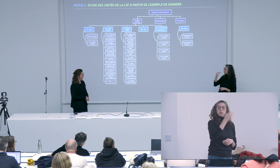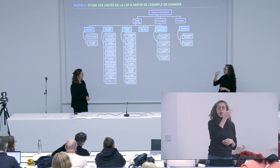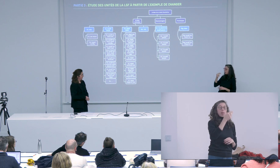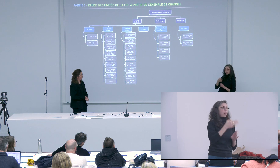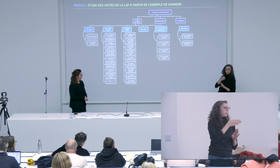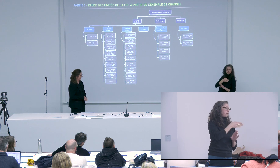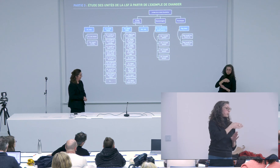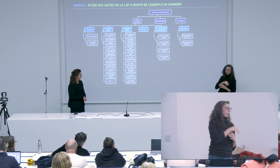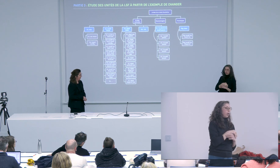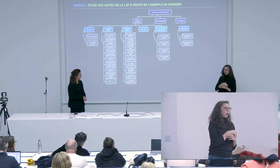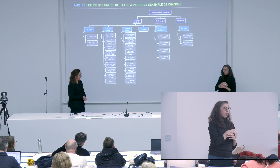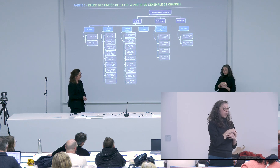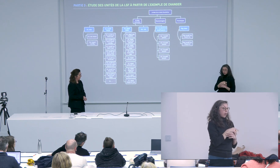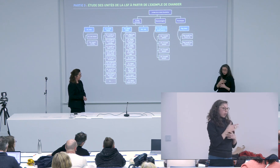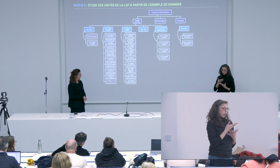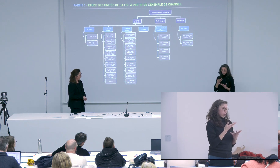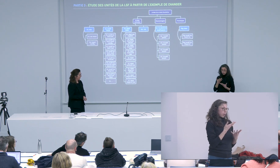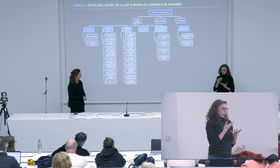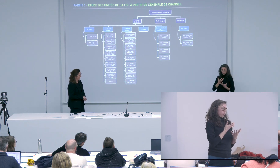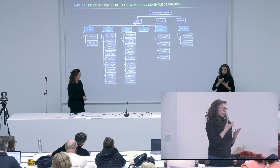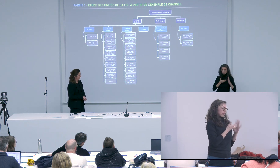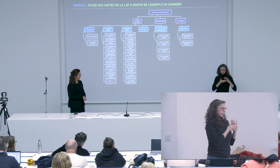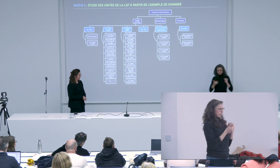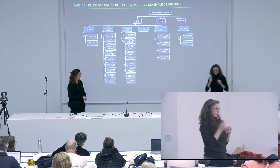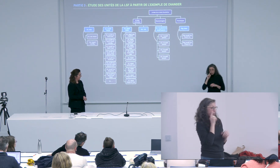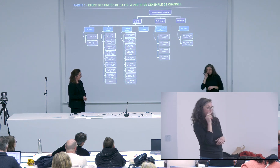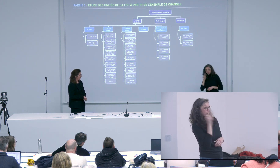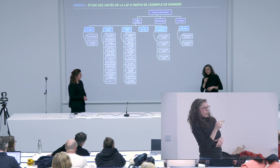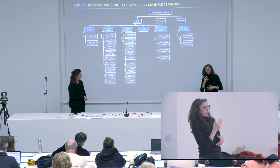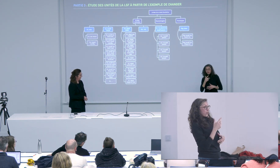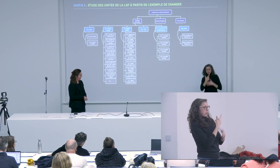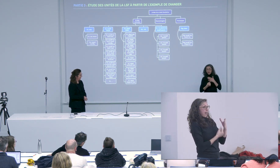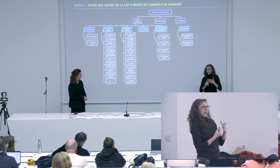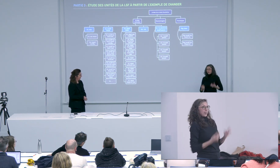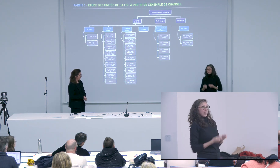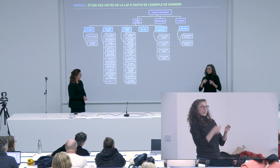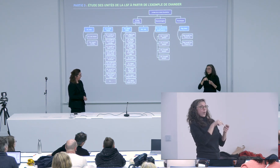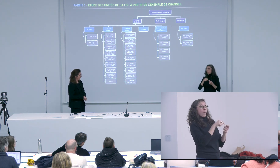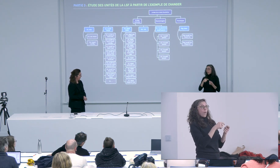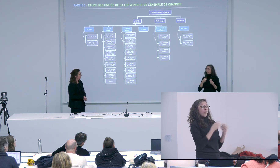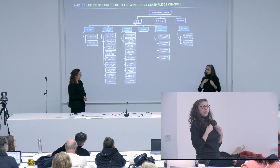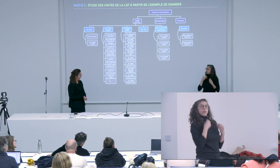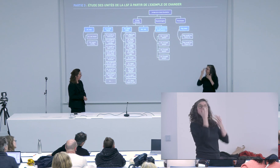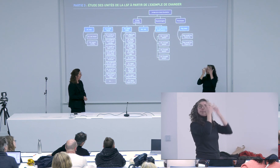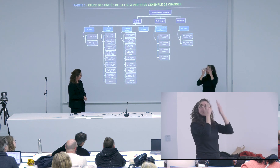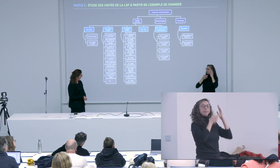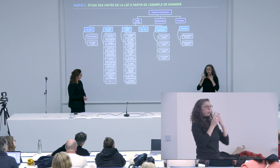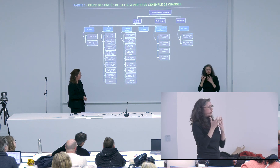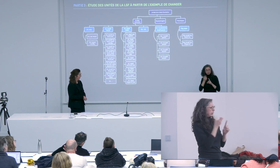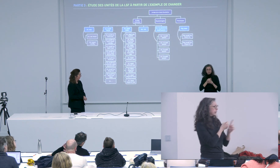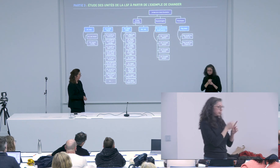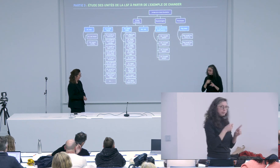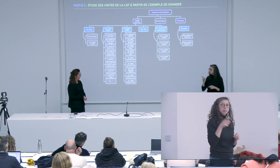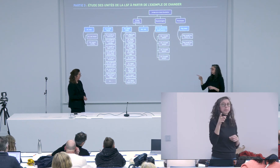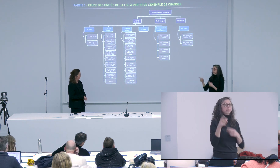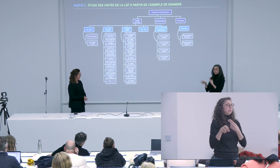présidente de LPE nationale et j'avais envie justement de prendre le relais sur